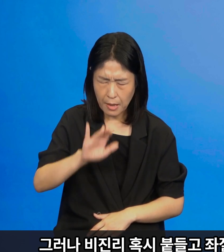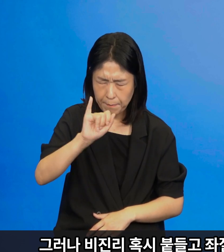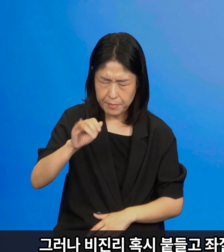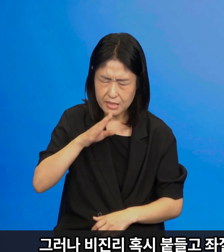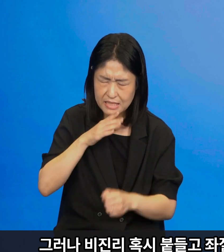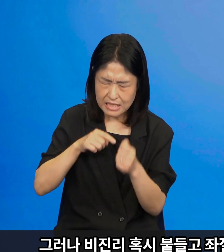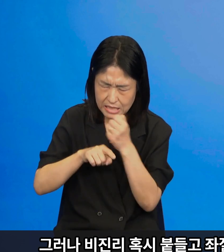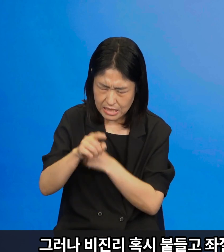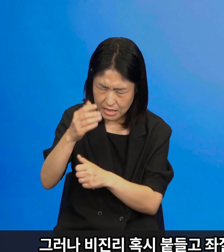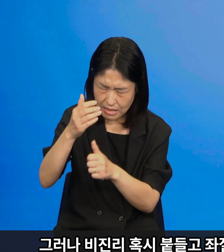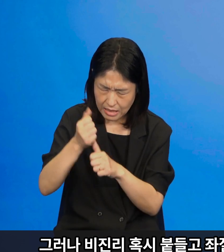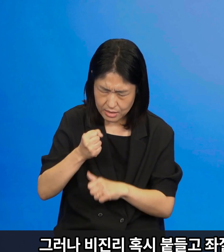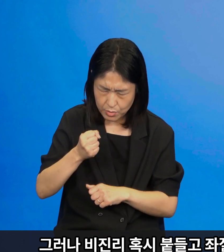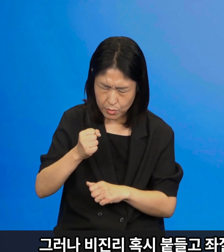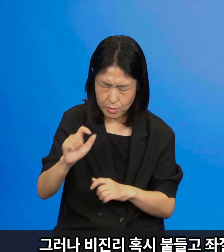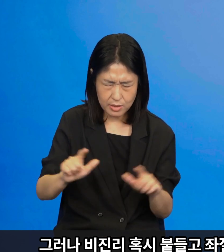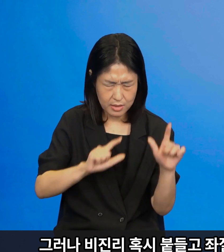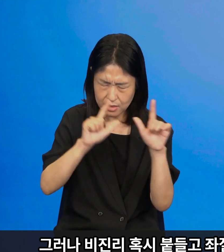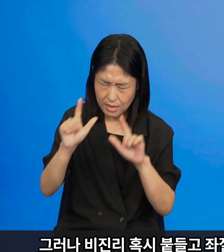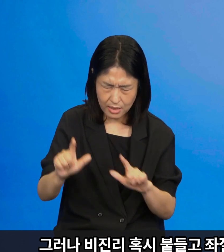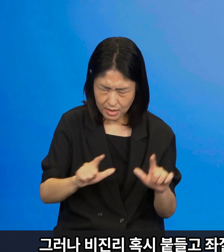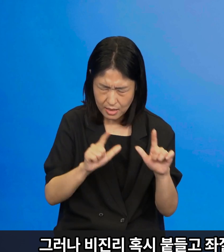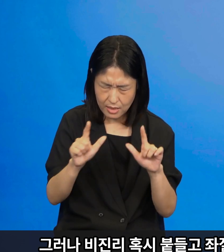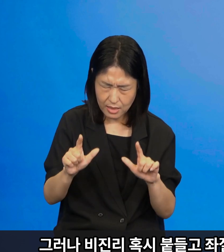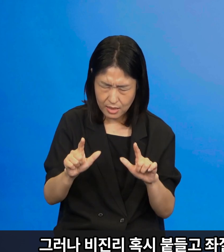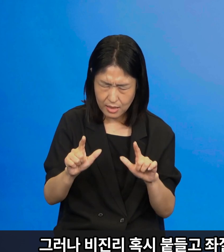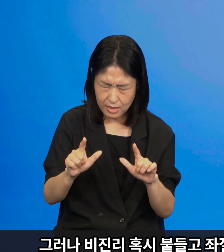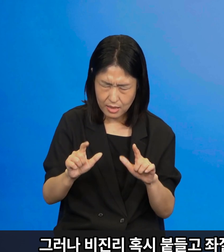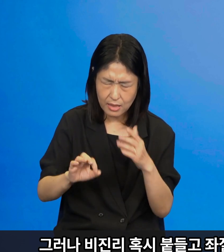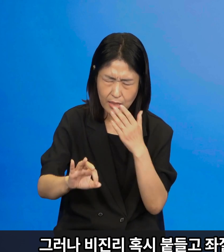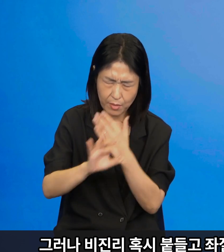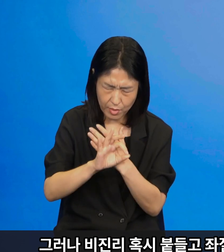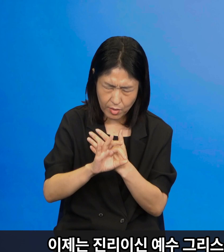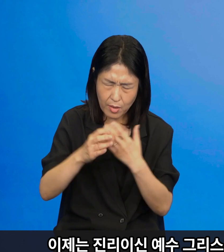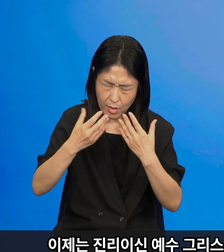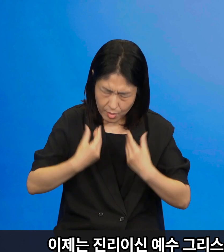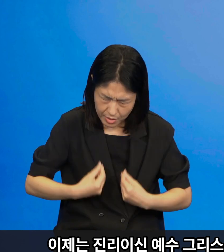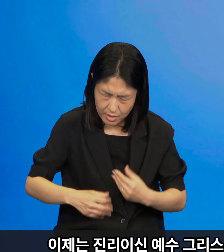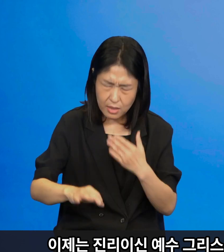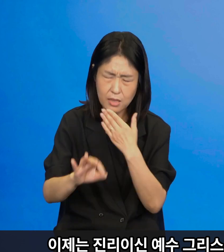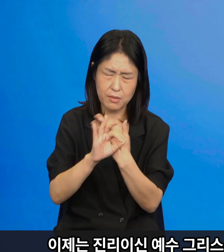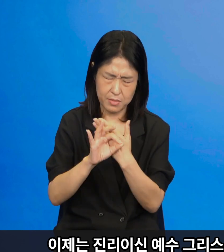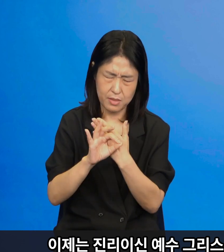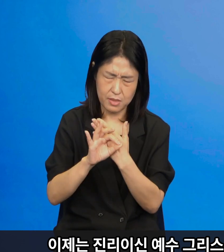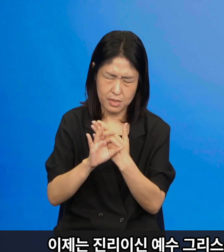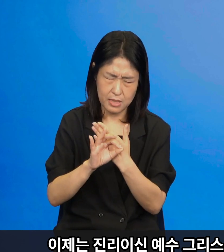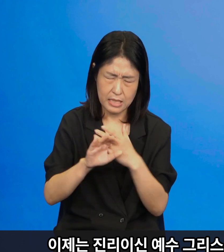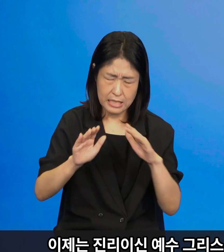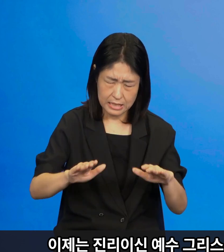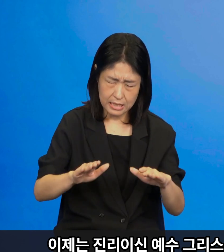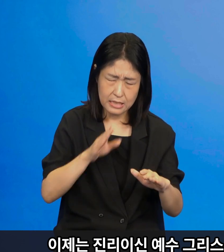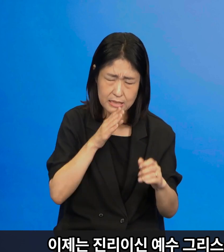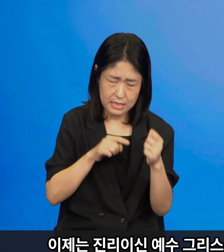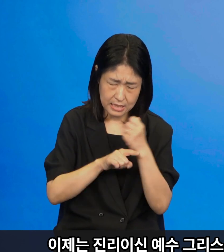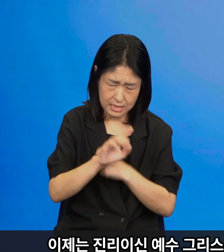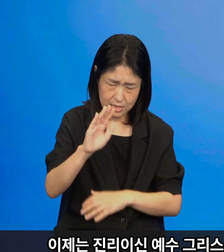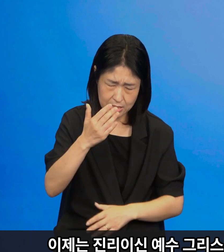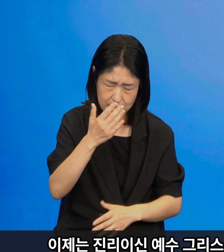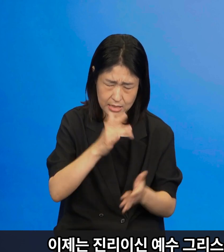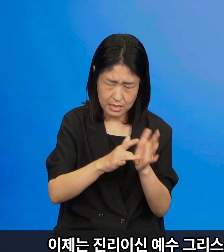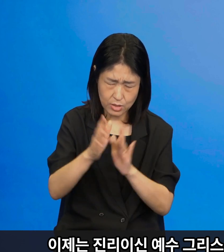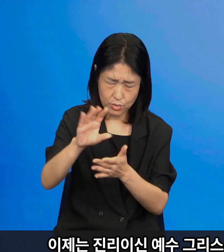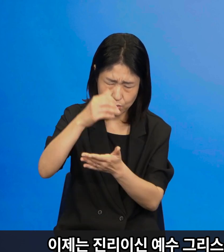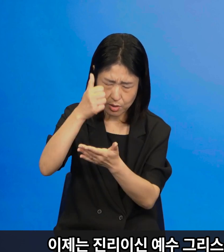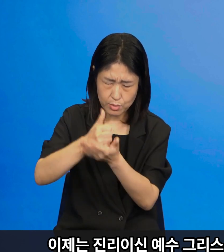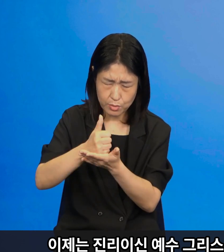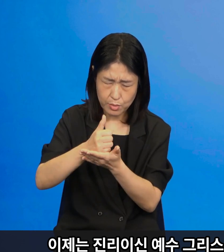혹시 붙들고 좌절했다면, 비진리 붙들고 낭망했다면 이제는 진리이신 예수 그리스도,